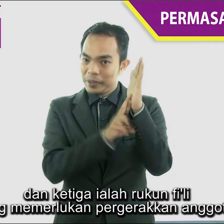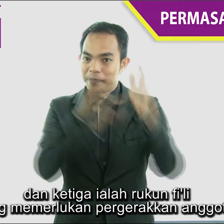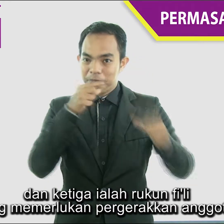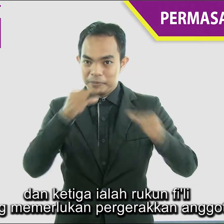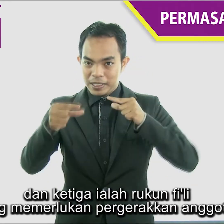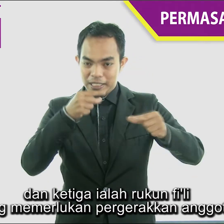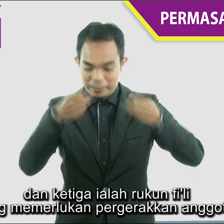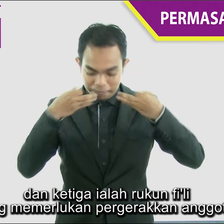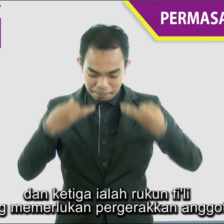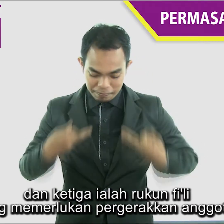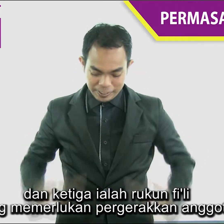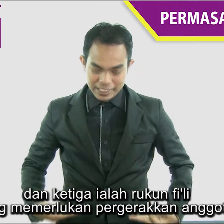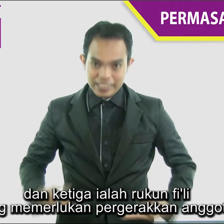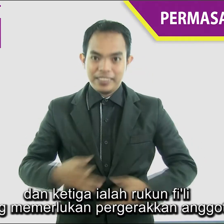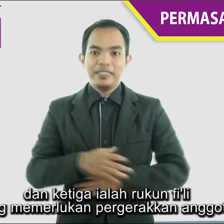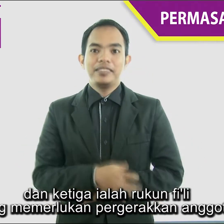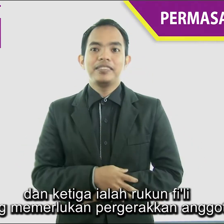anggota badan.